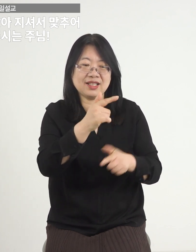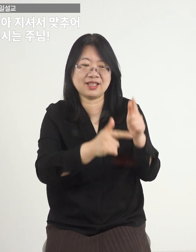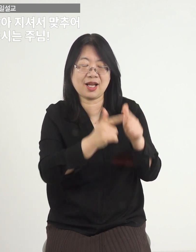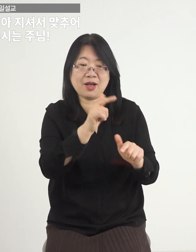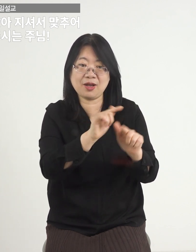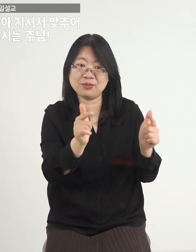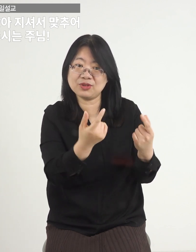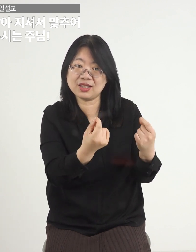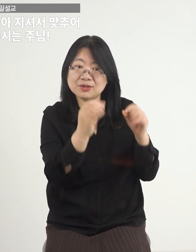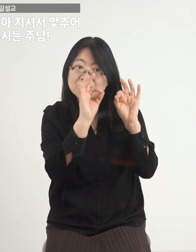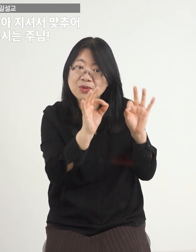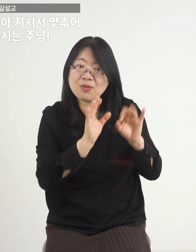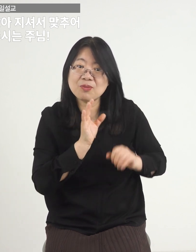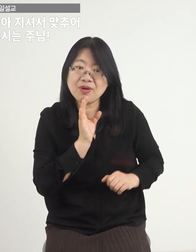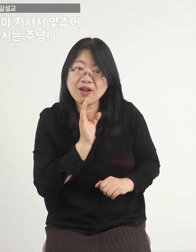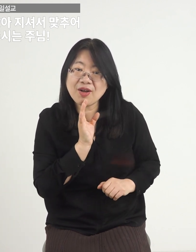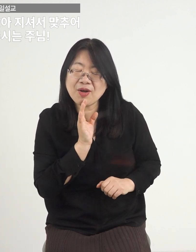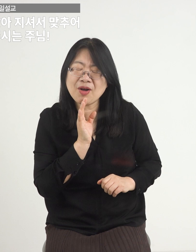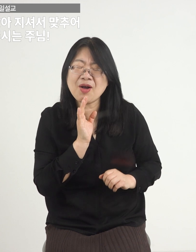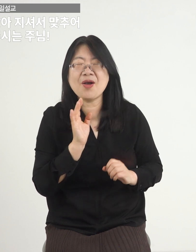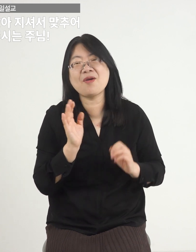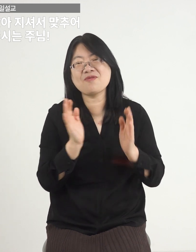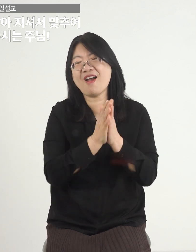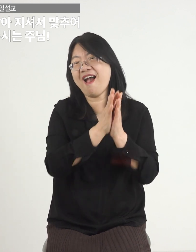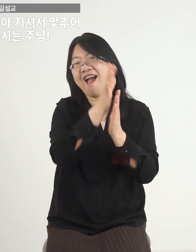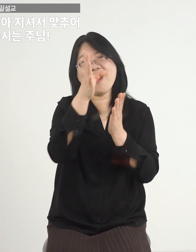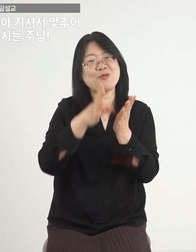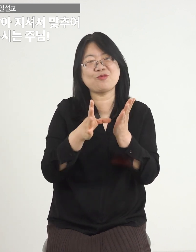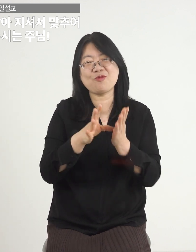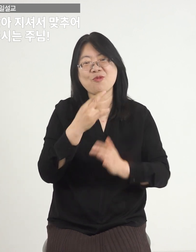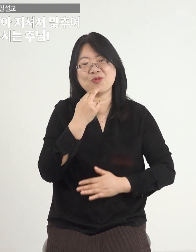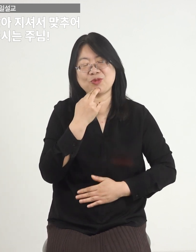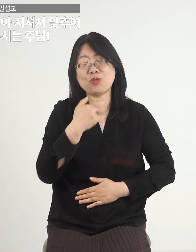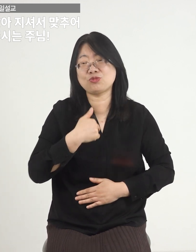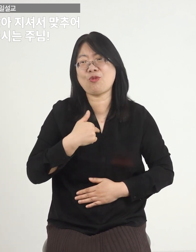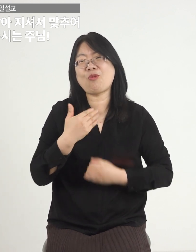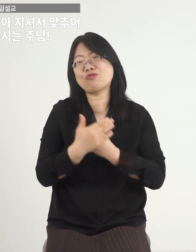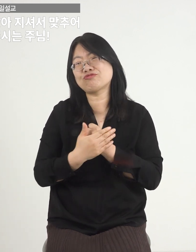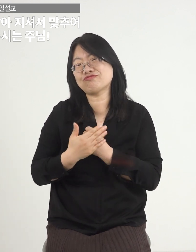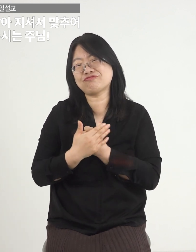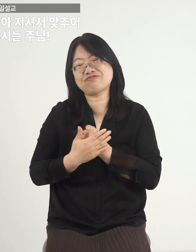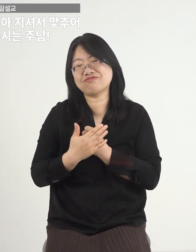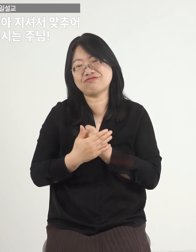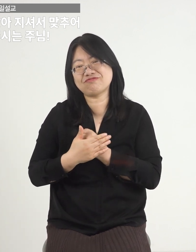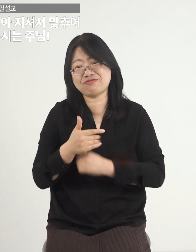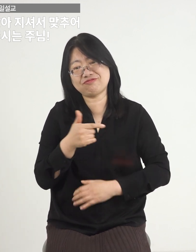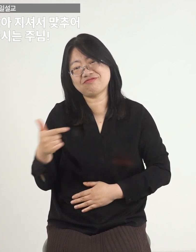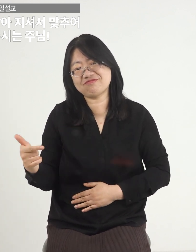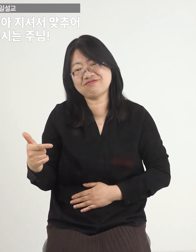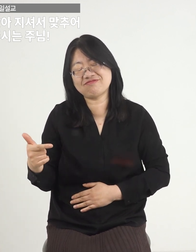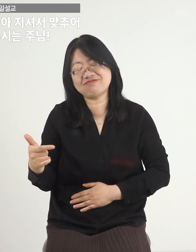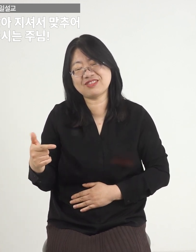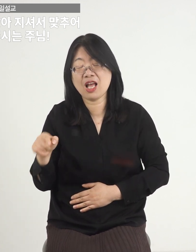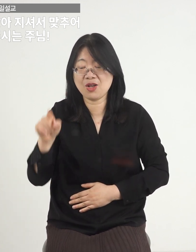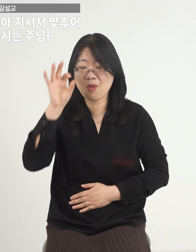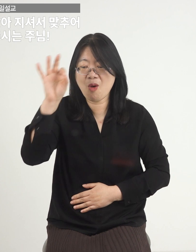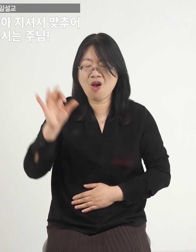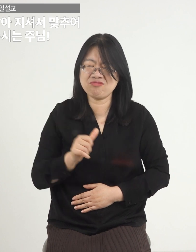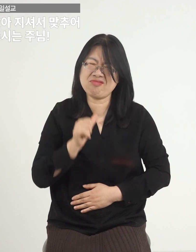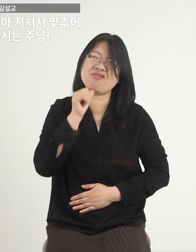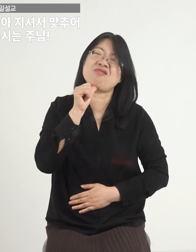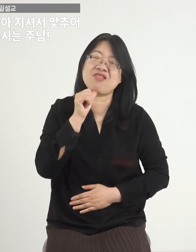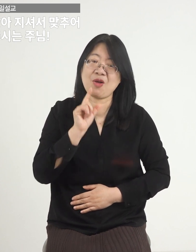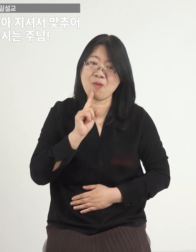예? 요란한 장식도 없이 나 은혜 받았어요. 누가 이걸 보고 초라하다